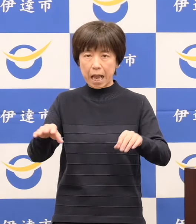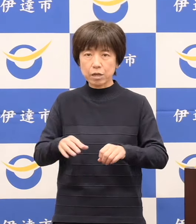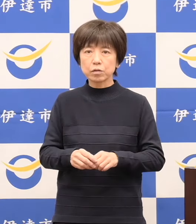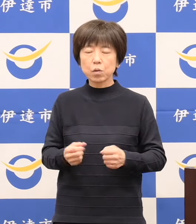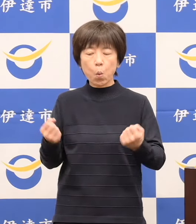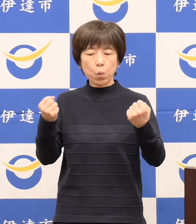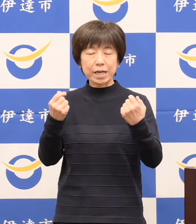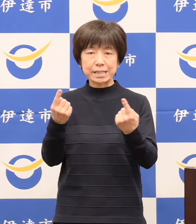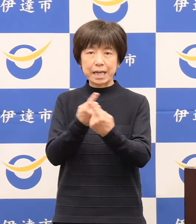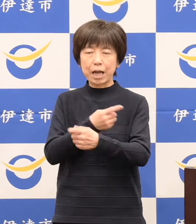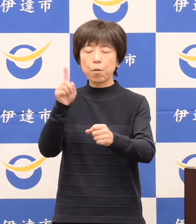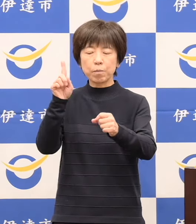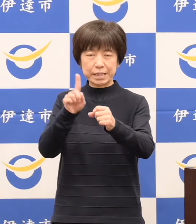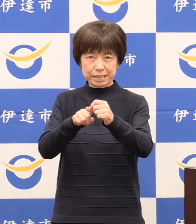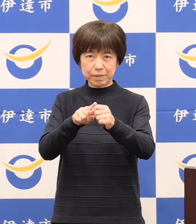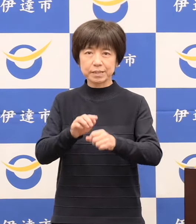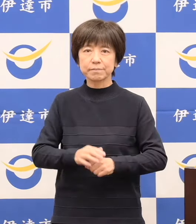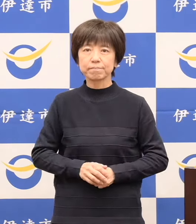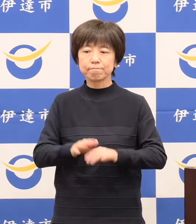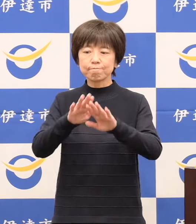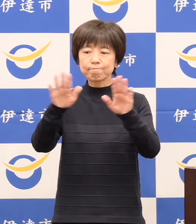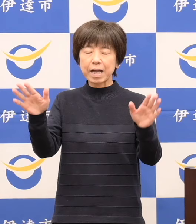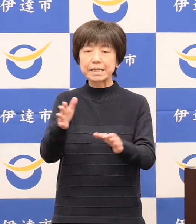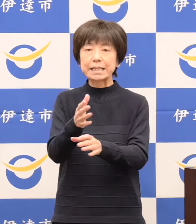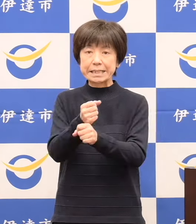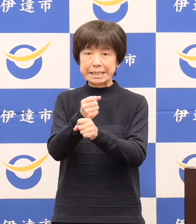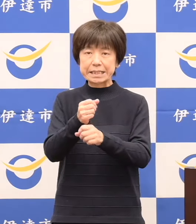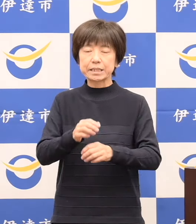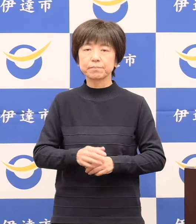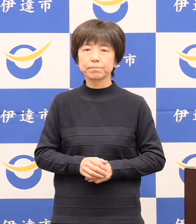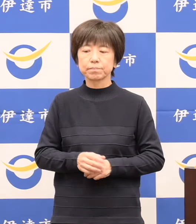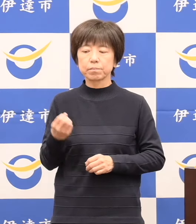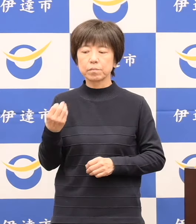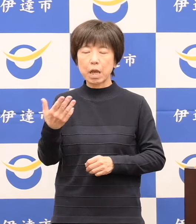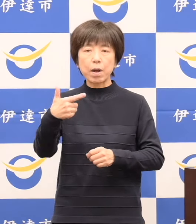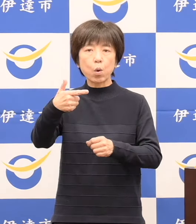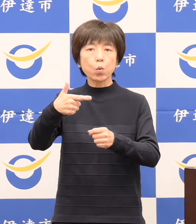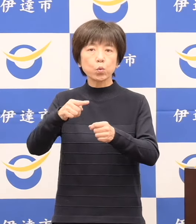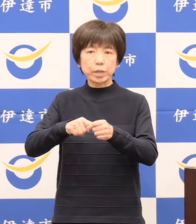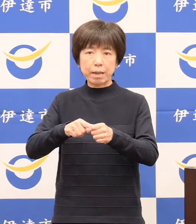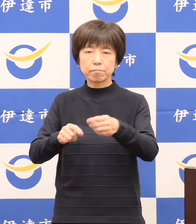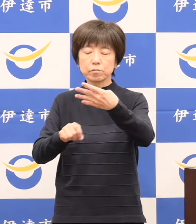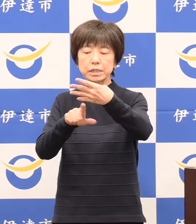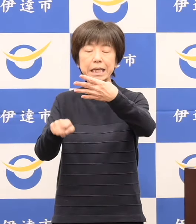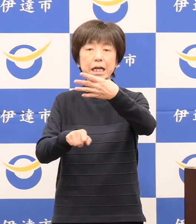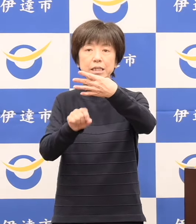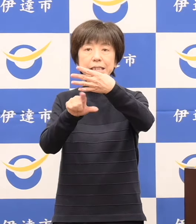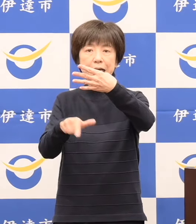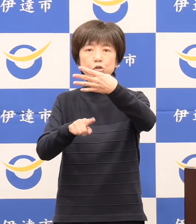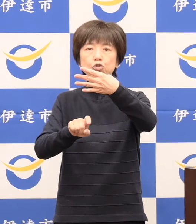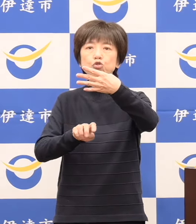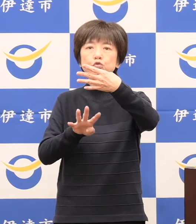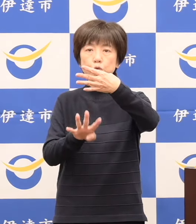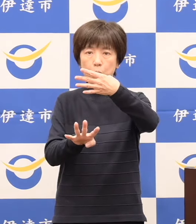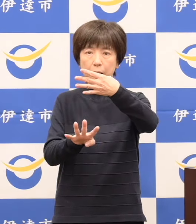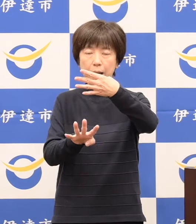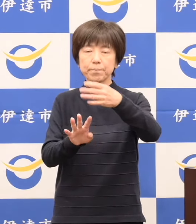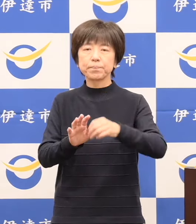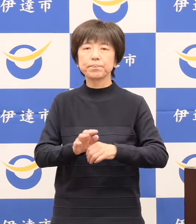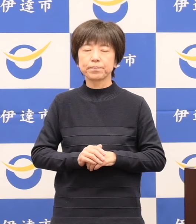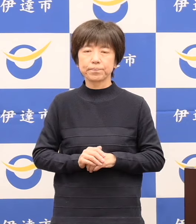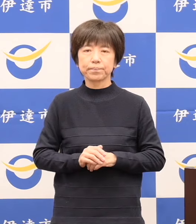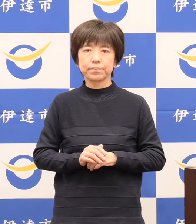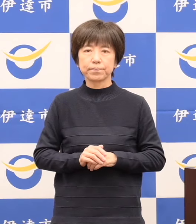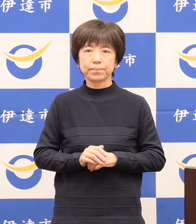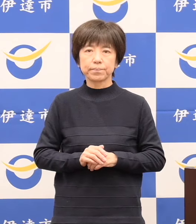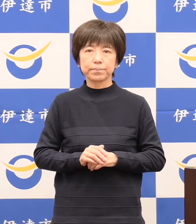。開催日時ですが令和6年4月14日でござい